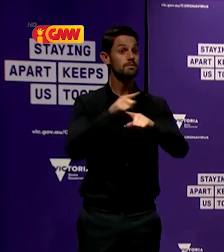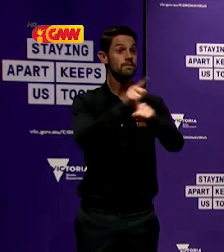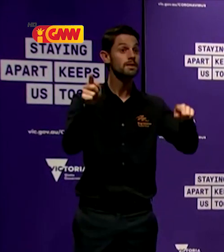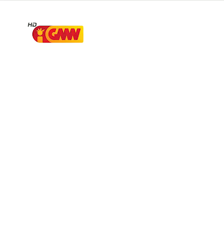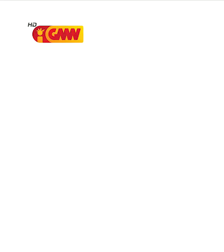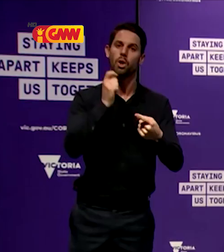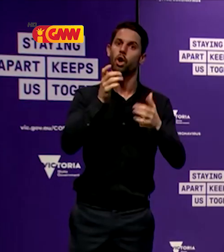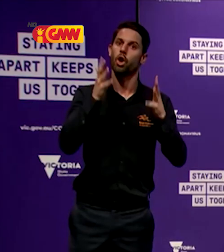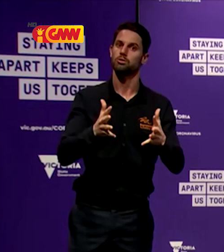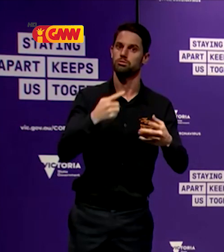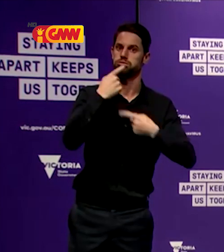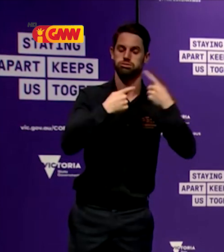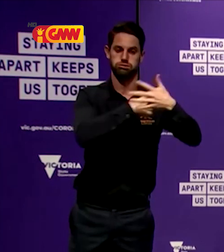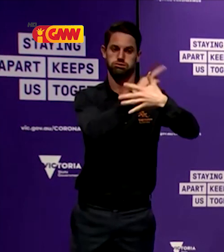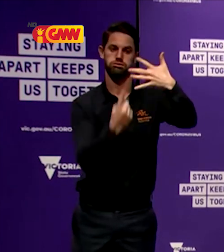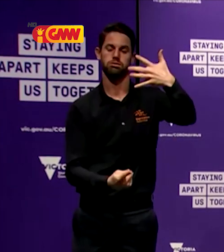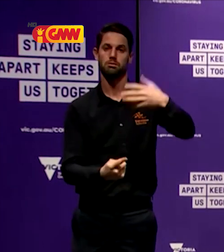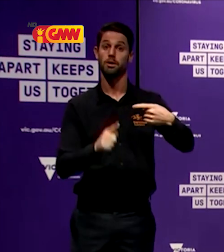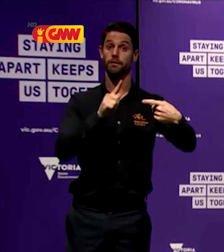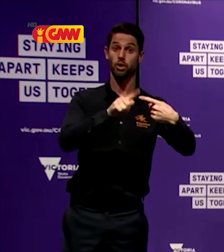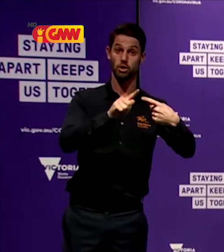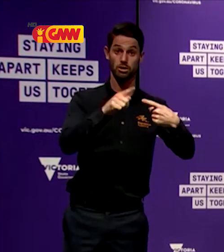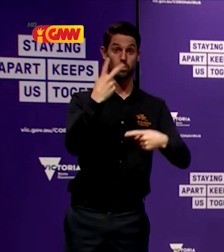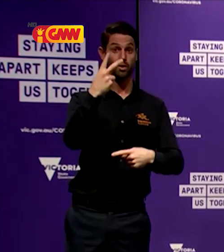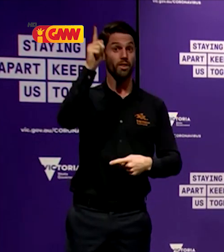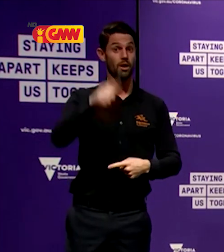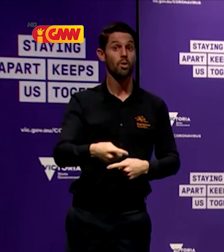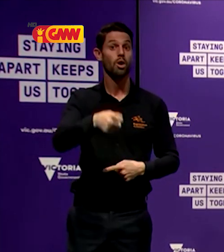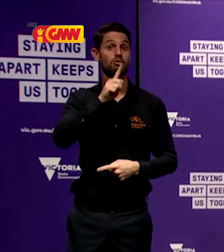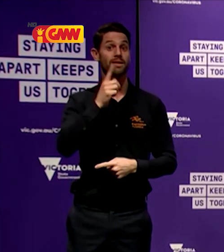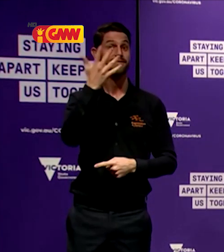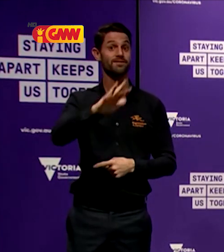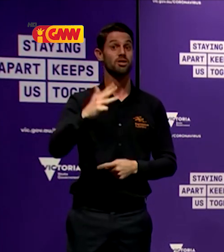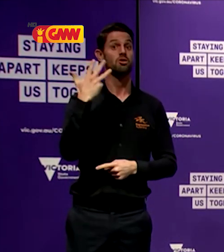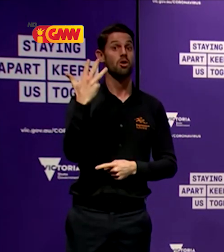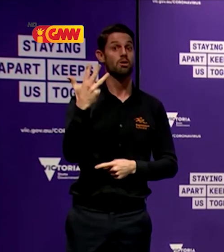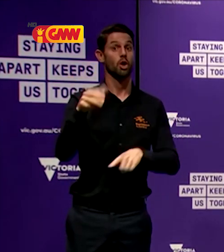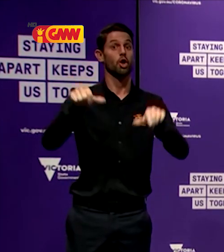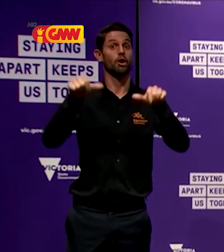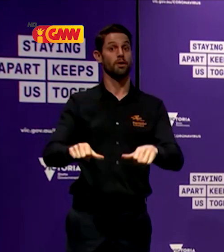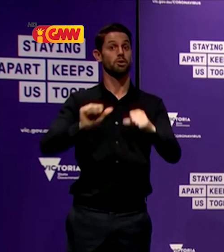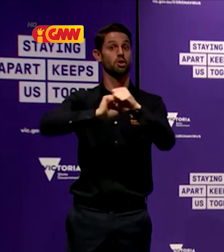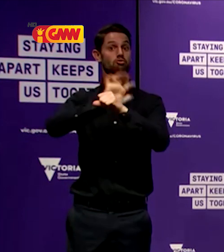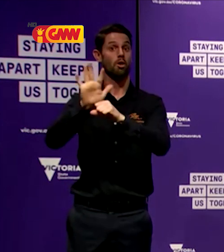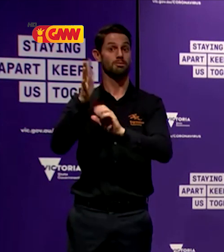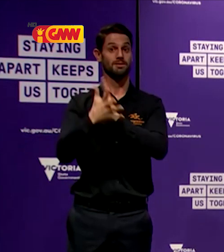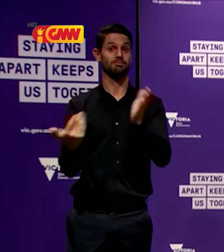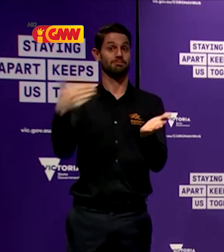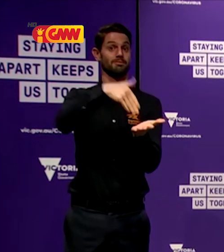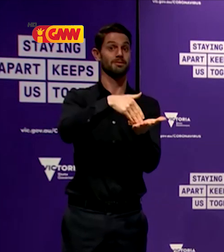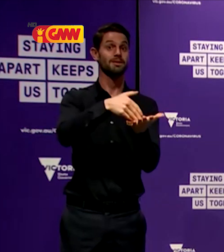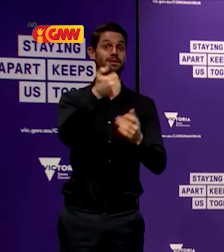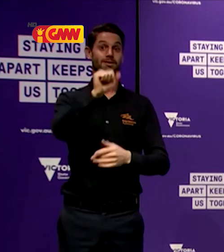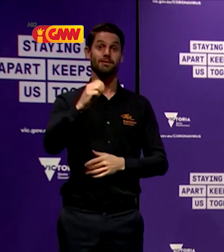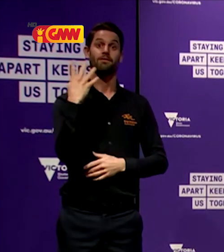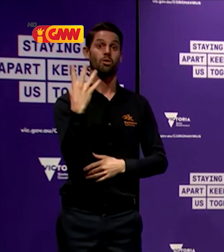caso coronavírus, a rua acontece fala em Melbourne. A rua meia-noite, Loronida Fulané, primeiro-ministro do Estado de Vitória, Daniel Andrews Ateten,